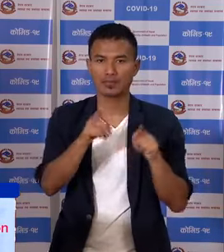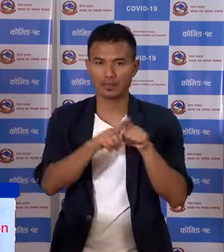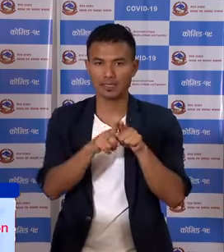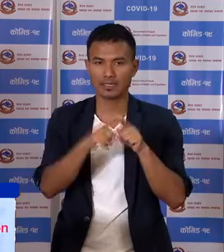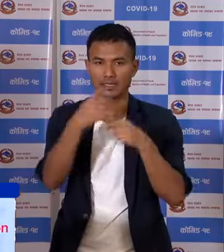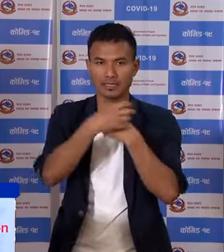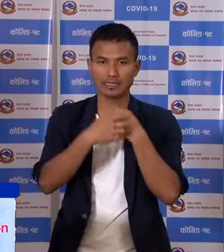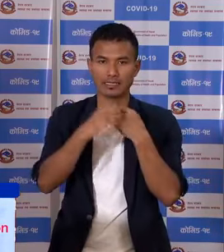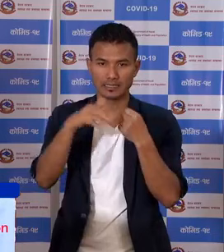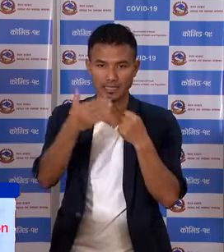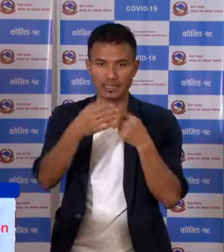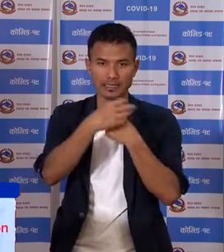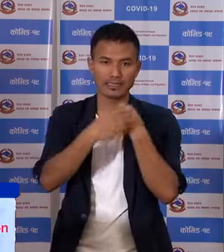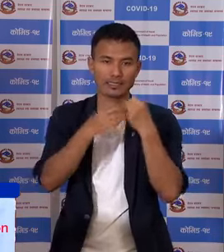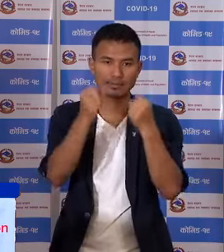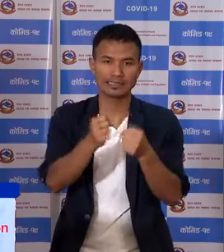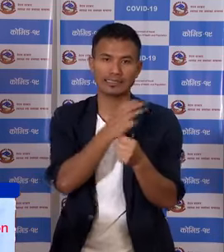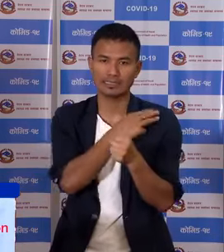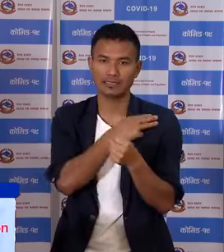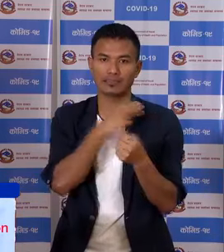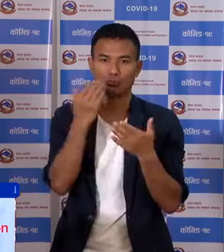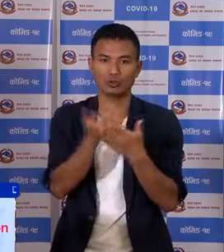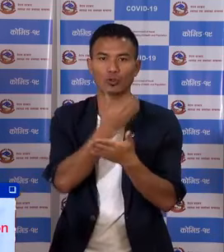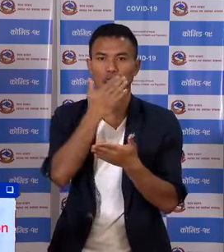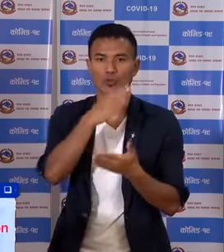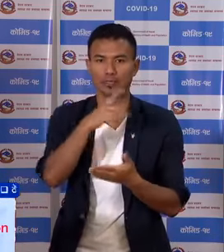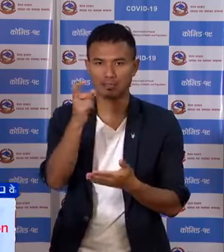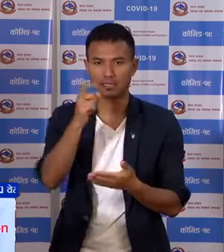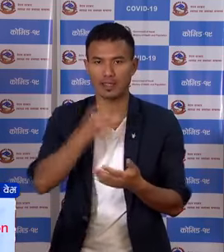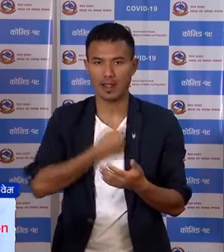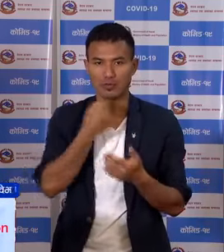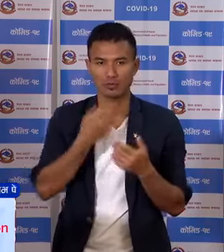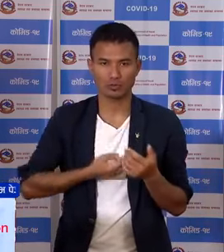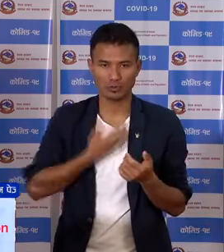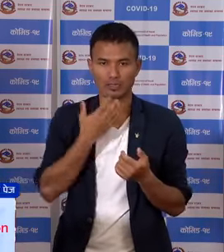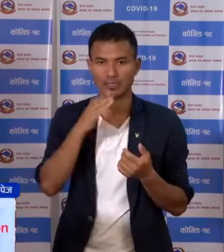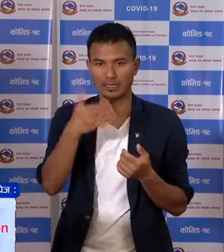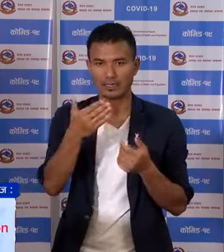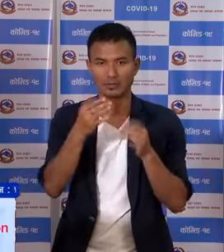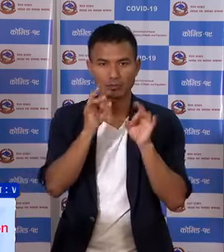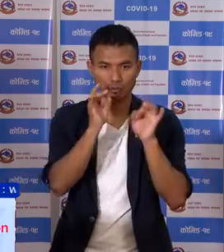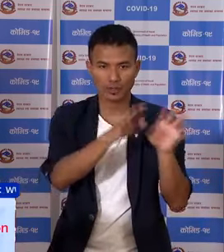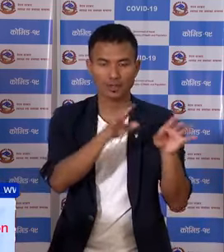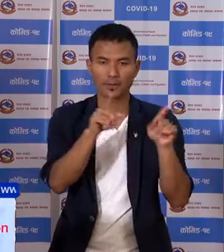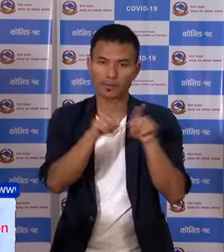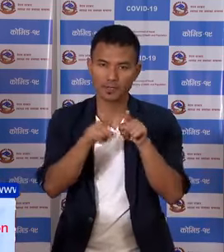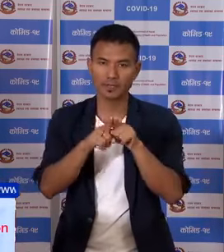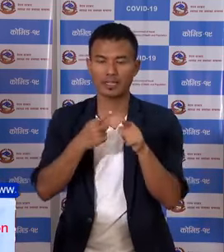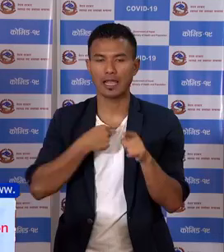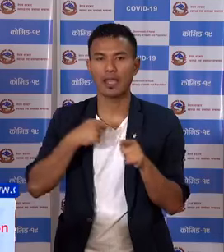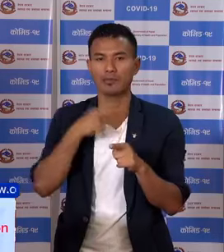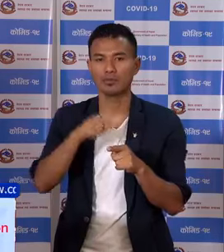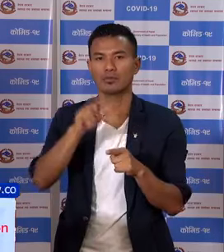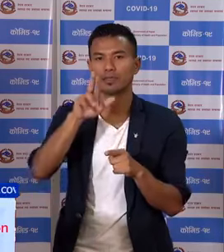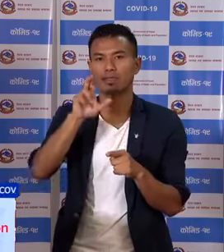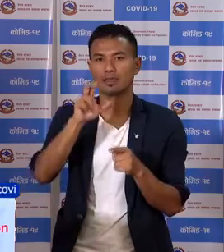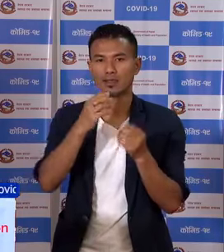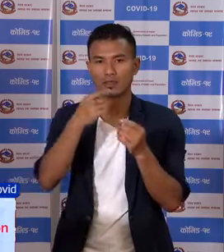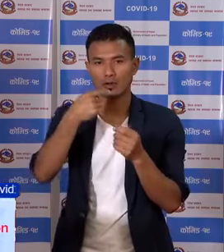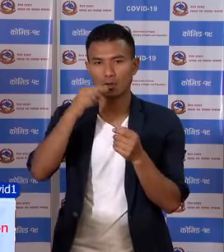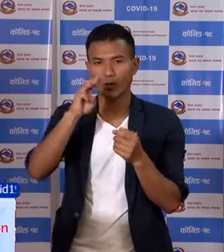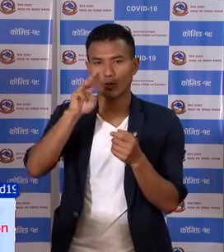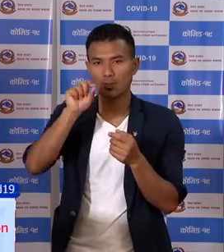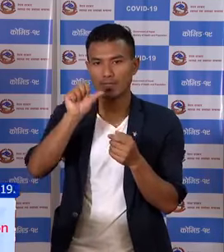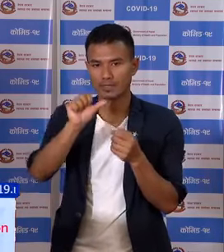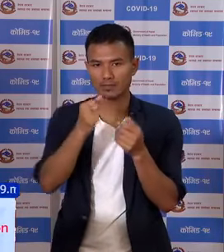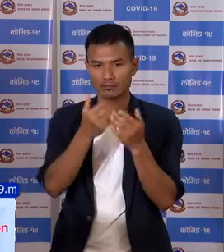देश लाई, देश बाशी लाई, जोगाउन को निमित्त, आफना खुशी लाई, त्याक गर भाय पनी, हामी यो इद को नमाज, जुन